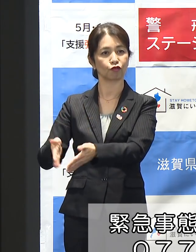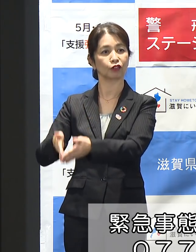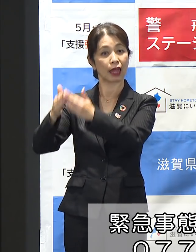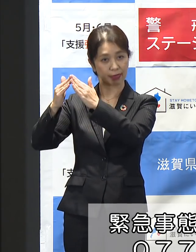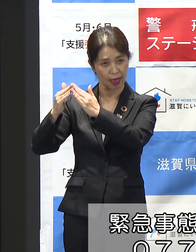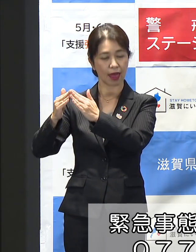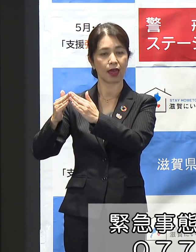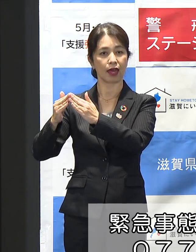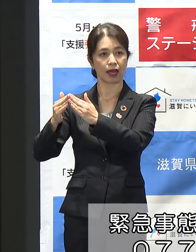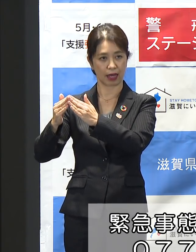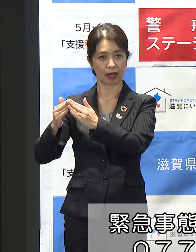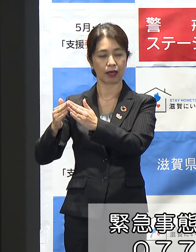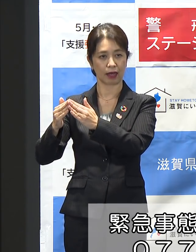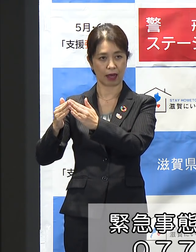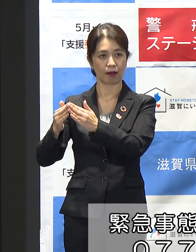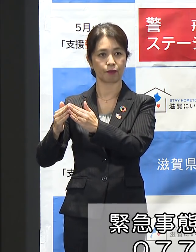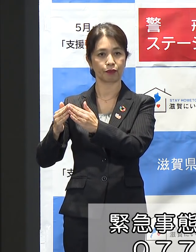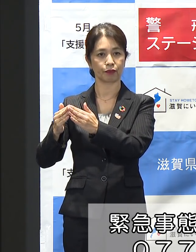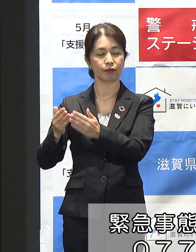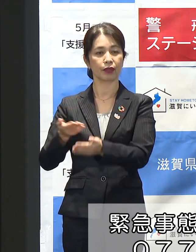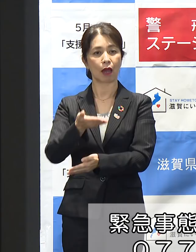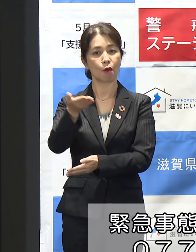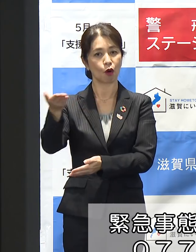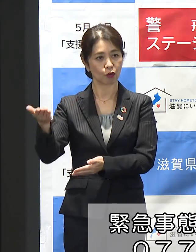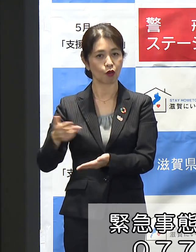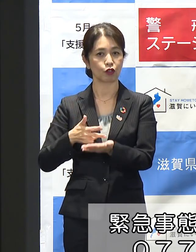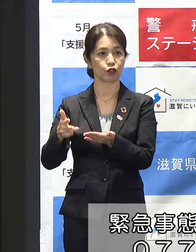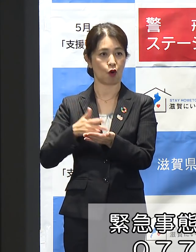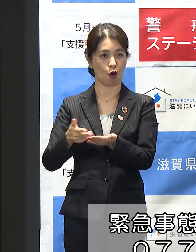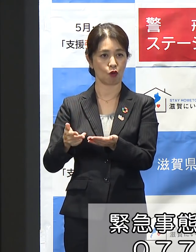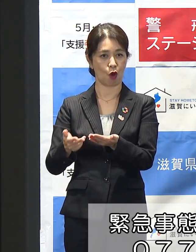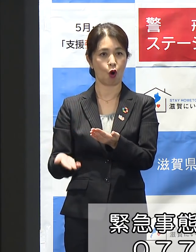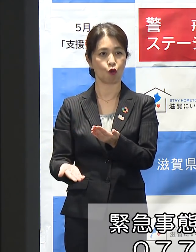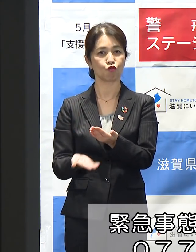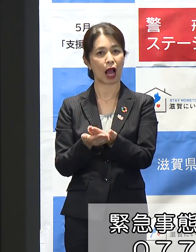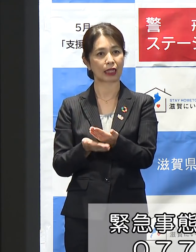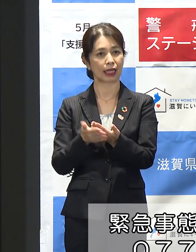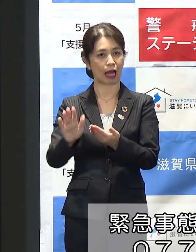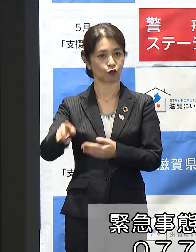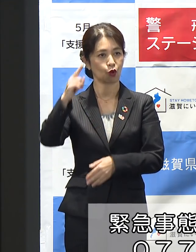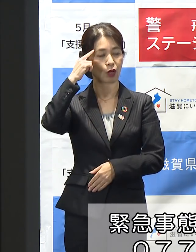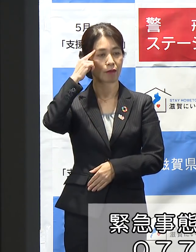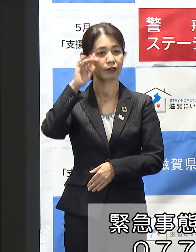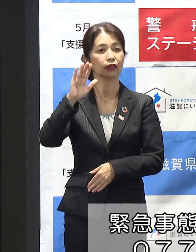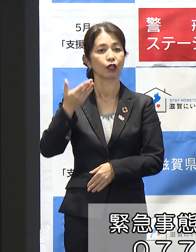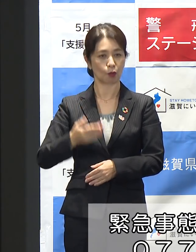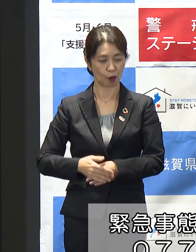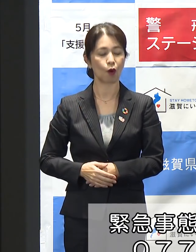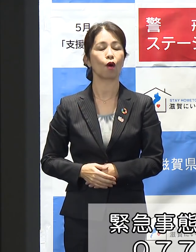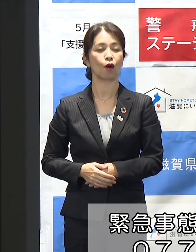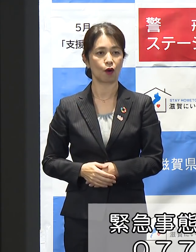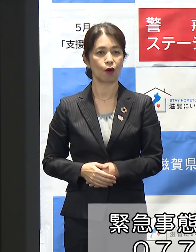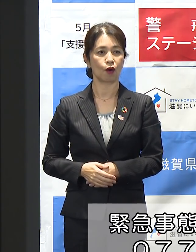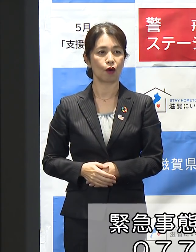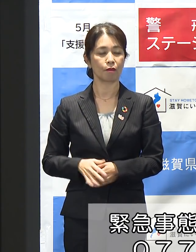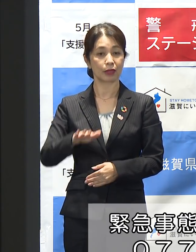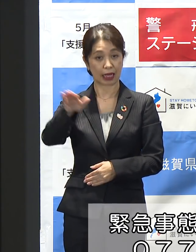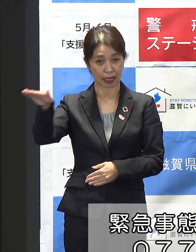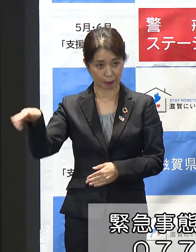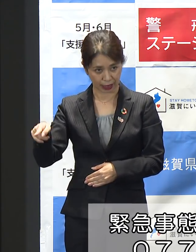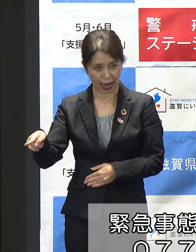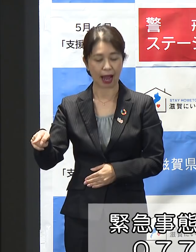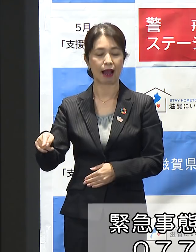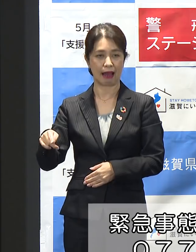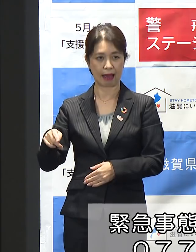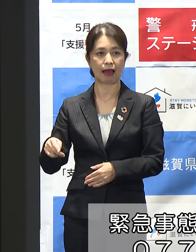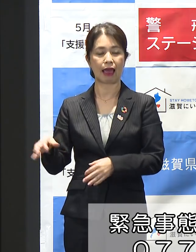元の資料の裏面にあると思うんですけれども、事業者の皆様が